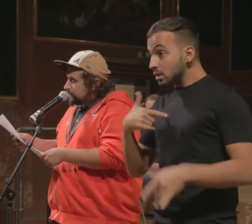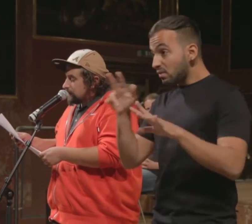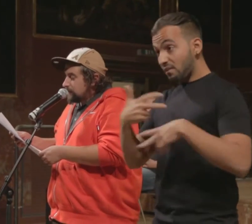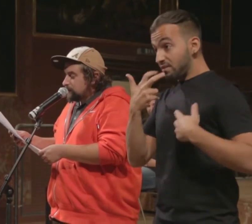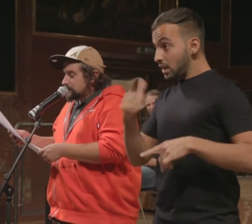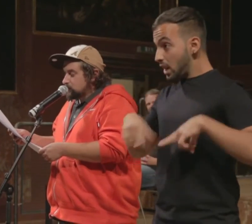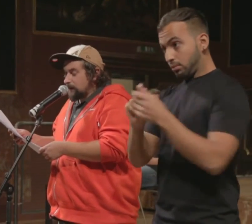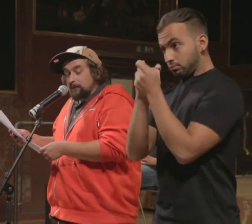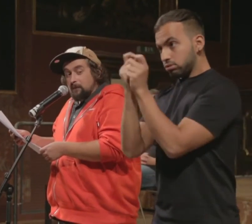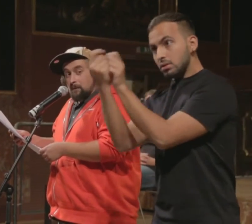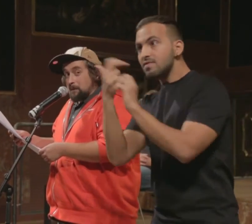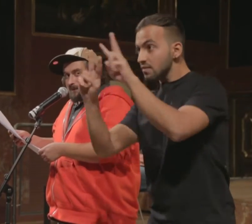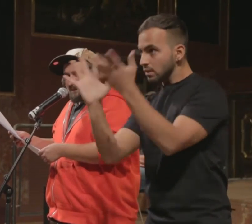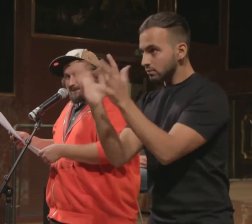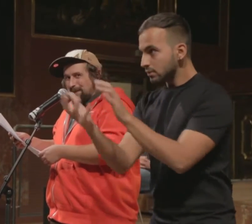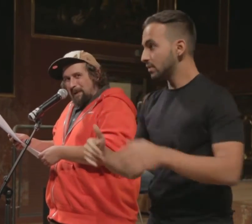die Welt ein wenig besser zu machen.